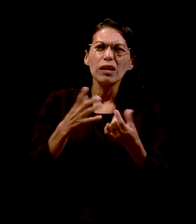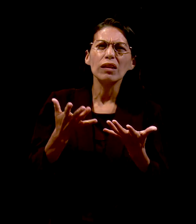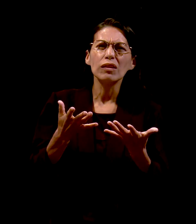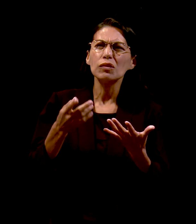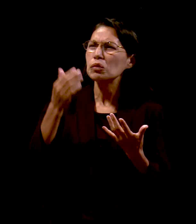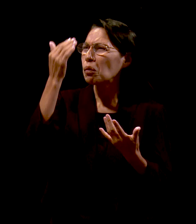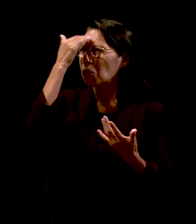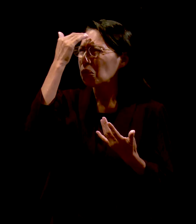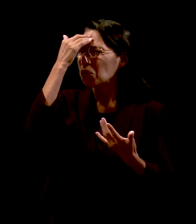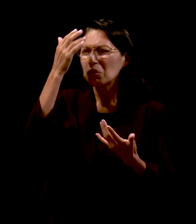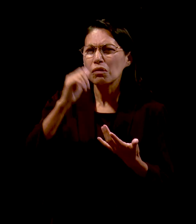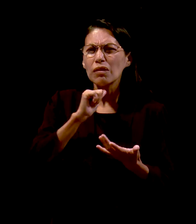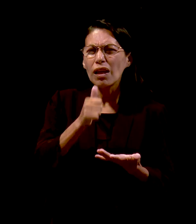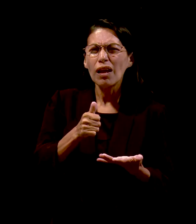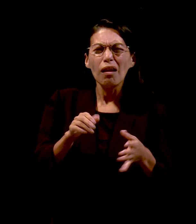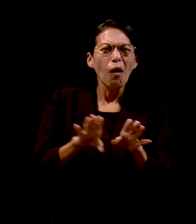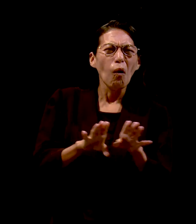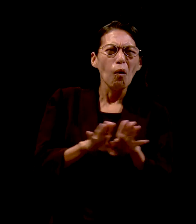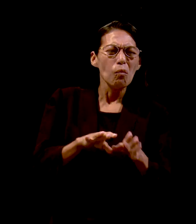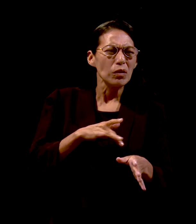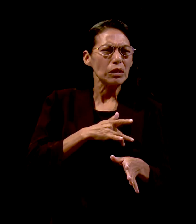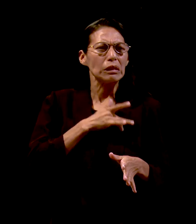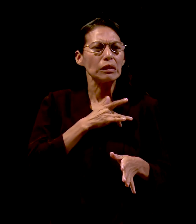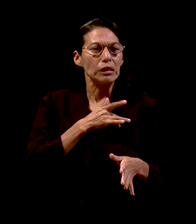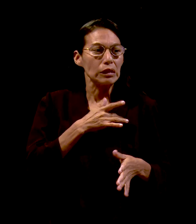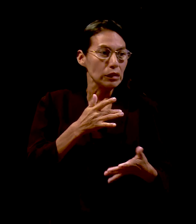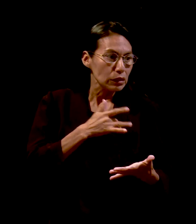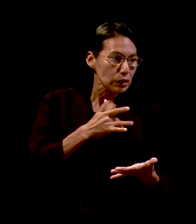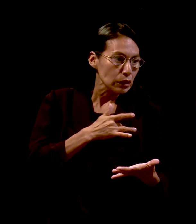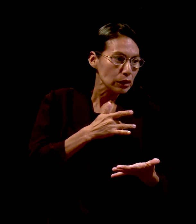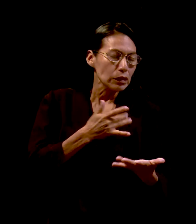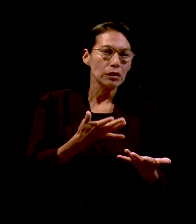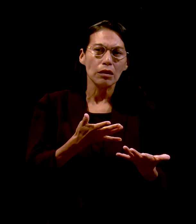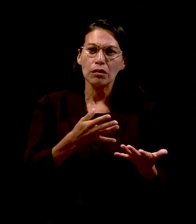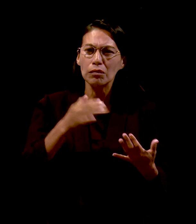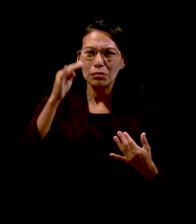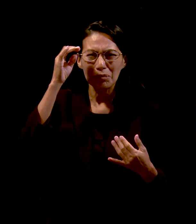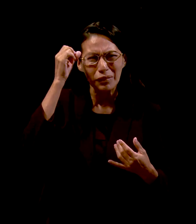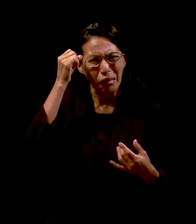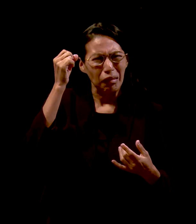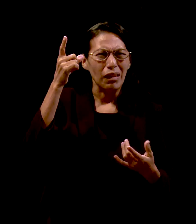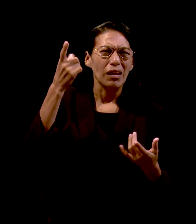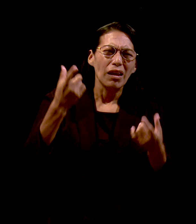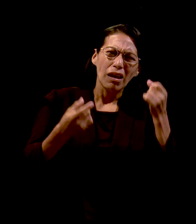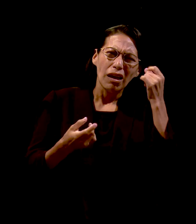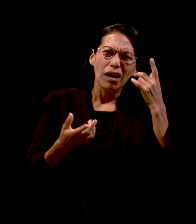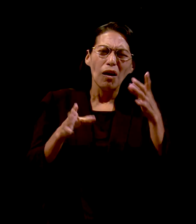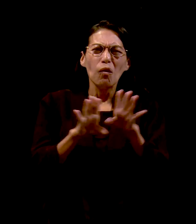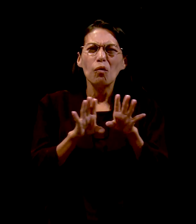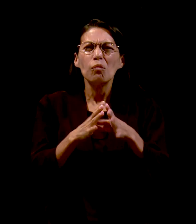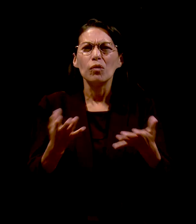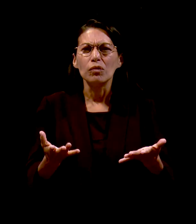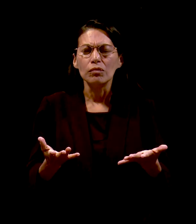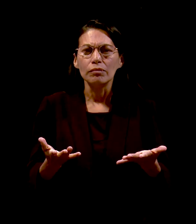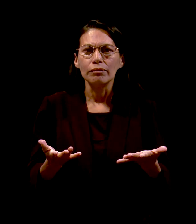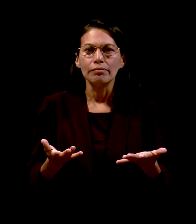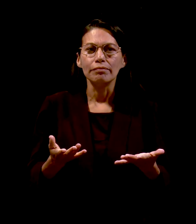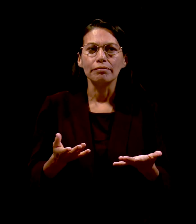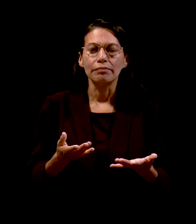orando o es una mera opinión una corazonada un sentimiento o es mi imaginación